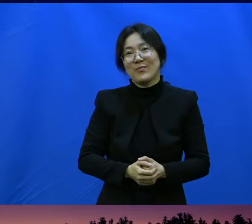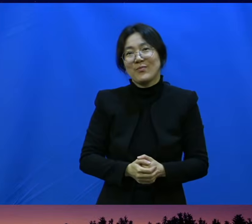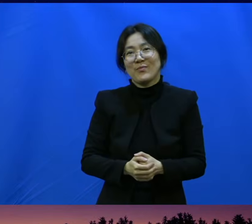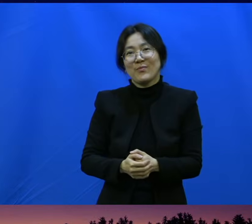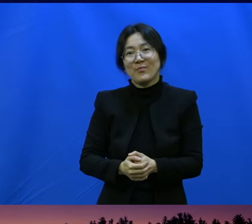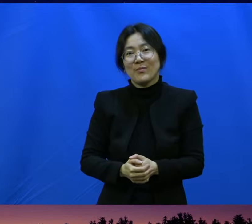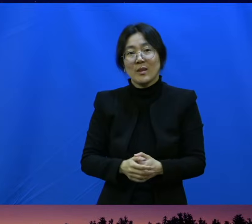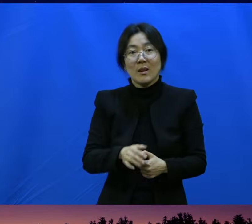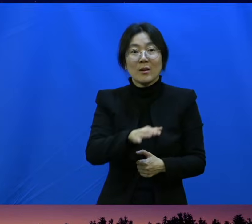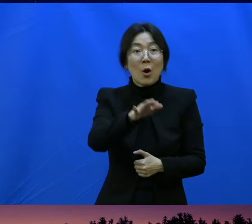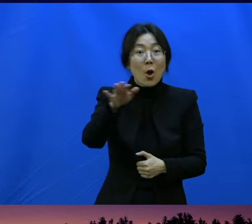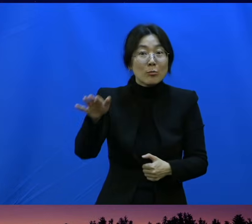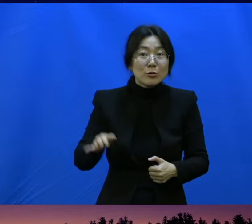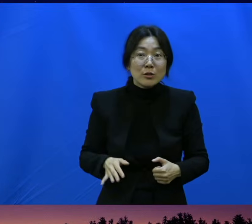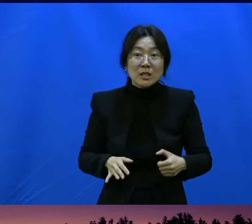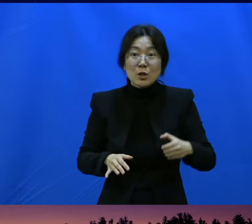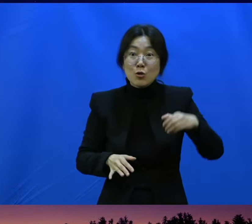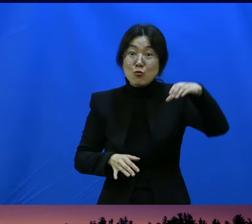동안 있었다고 생각해 보세요.